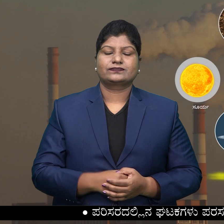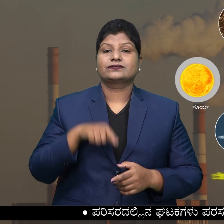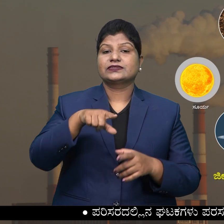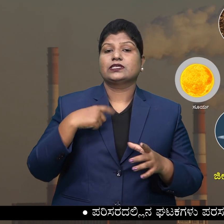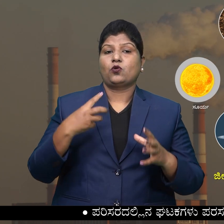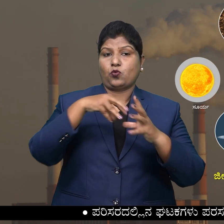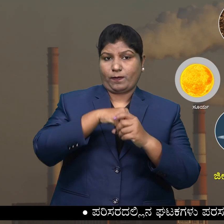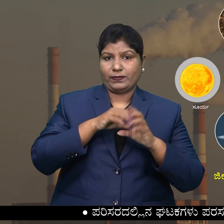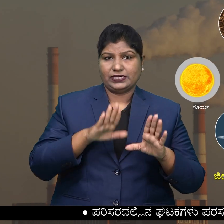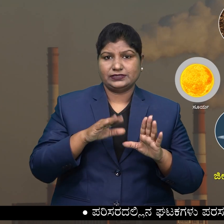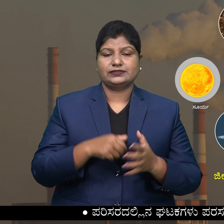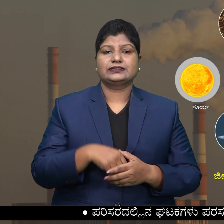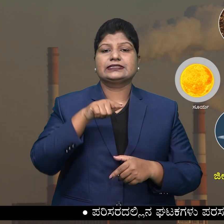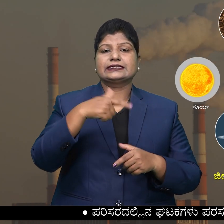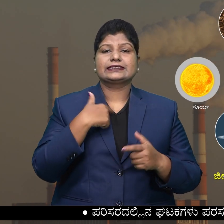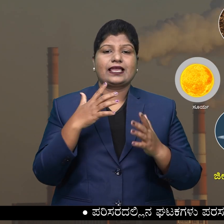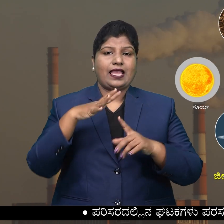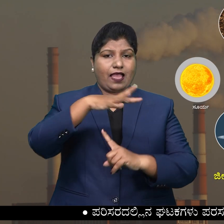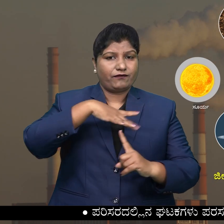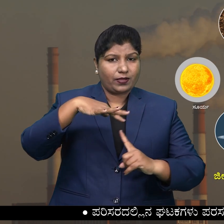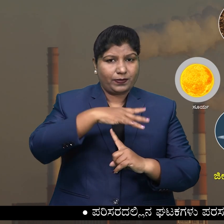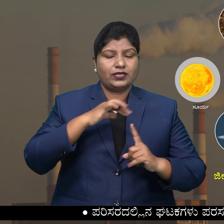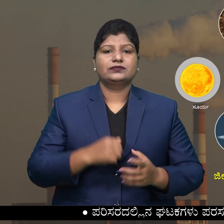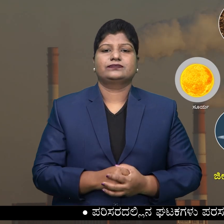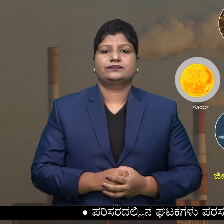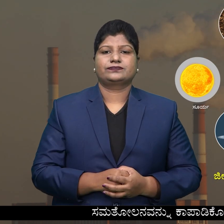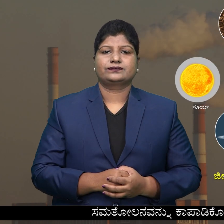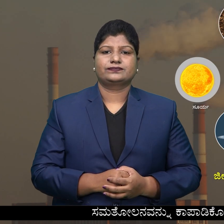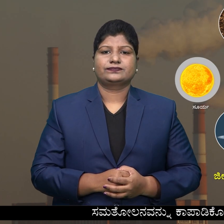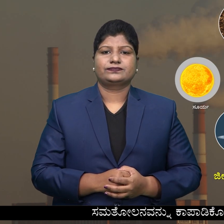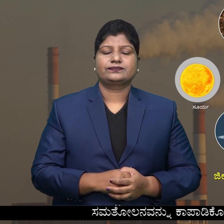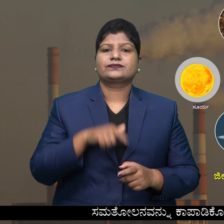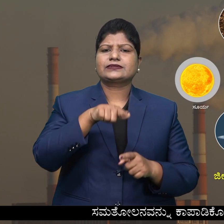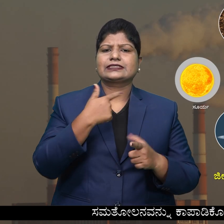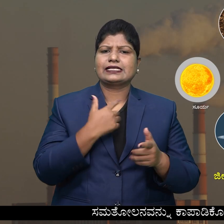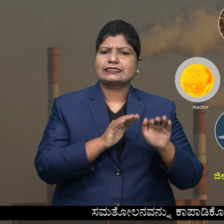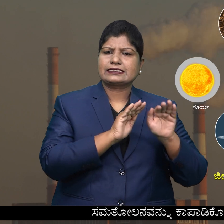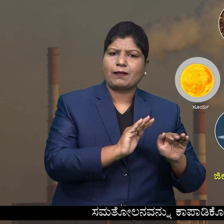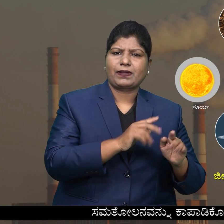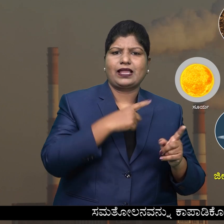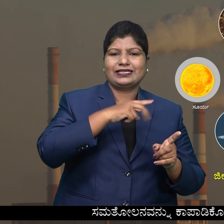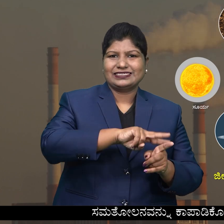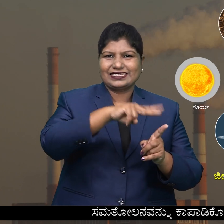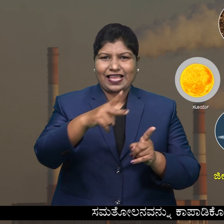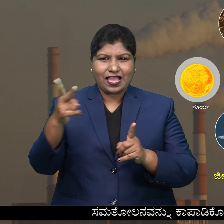ಪರಿಸರದಲ್ಲಿನ ಘಟಕಗಳು ಪರಸ್ಪರ ಅವಲಂಬಿತವಾಗಿವೆ ಮತ್ತು ಪ್ರಕೃತಿಯಲ್ಲಿ ಸಮತೋಲನವನ್ನ ಕಾಪಾಡಿಕೊಳ್ಳಲು ಪರಸ್ಪರ ಪ್ರಭಾವವನ್ನ